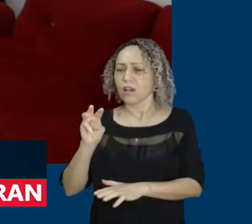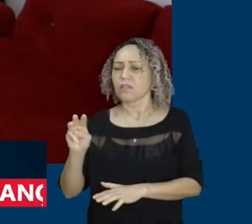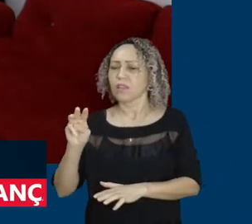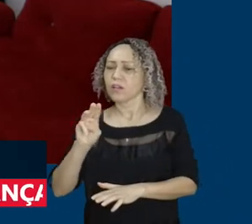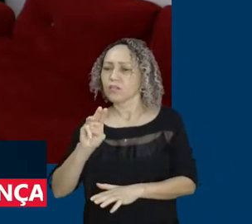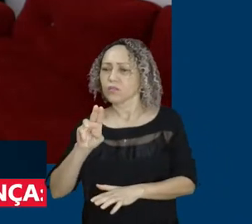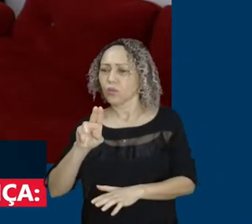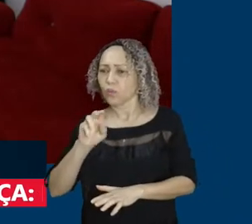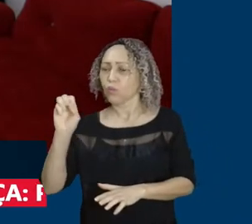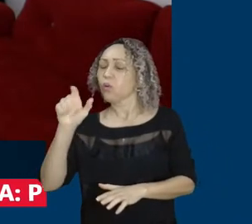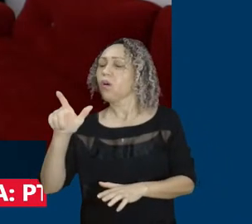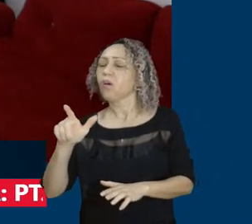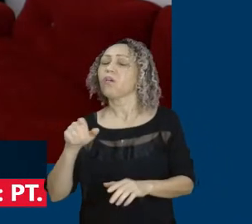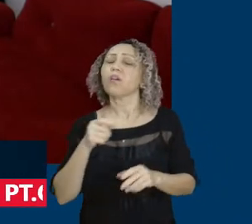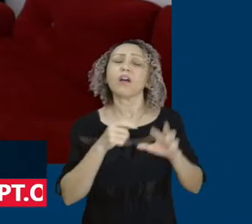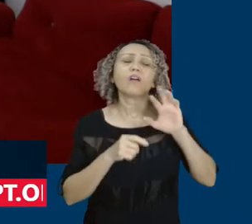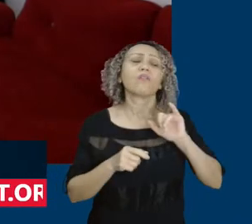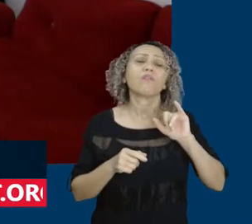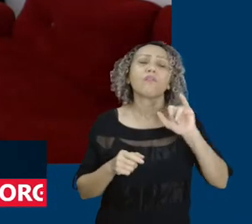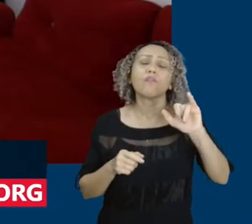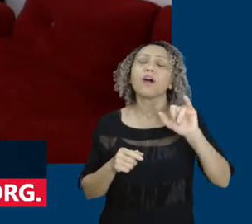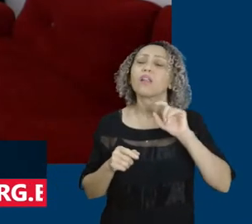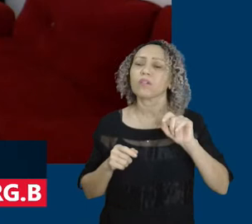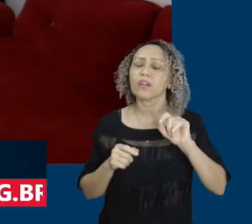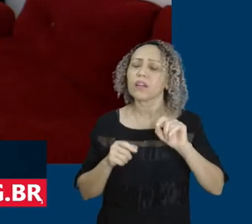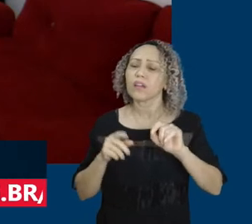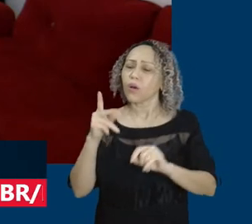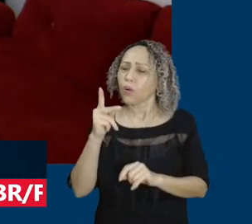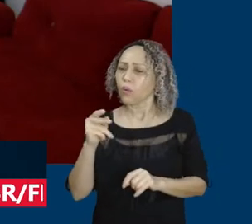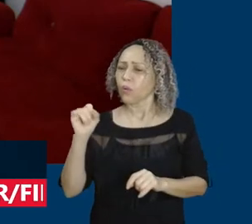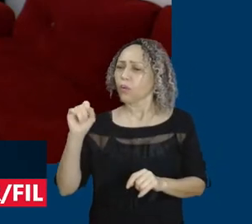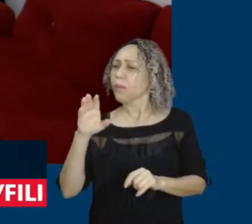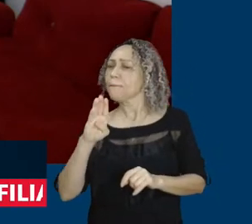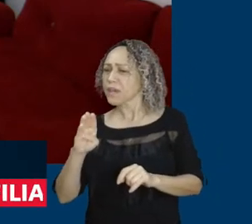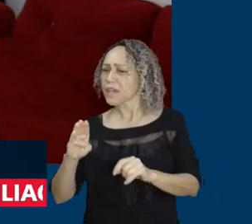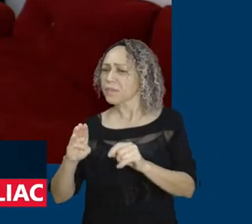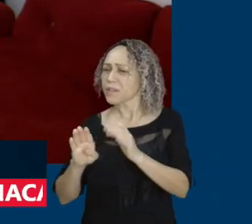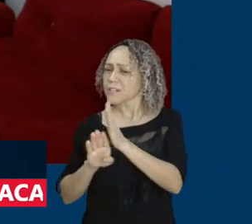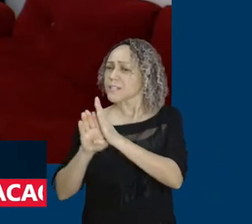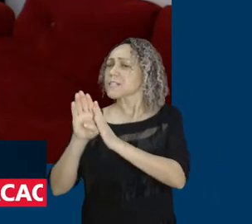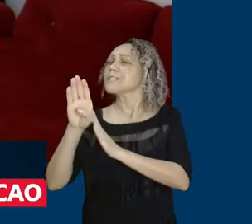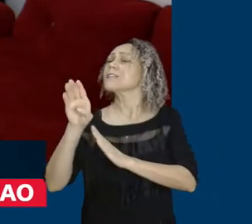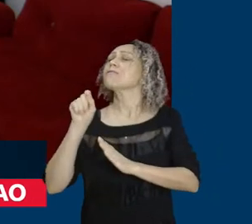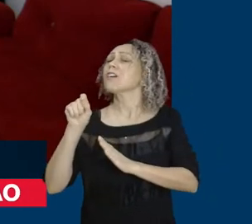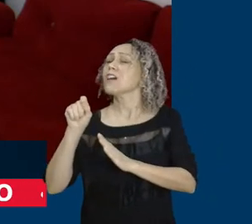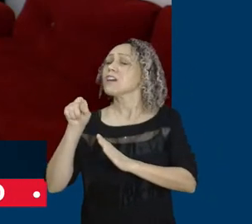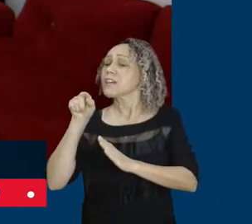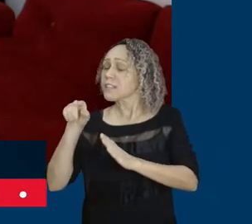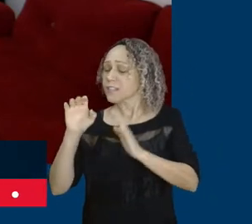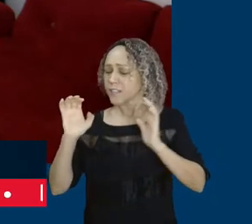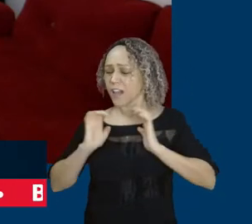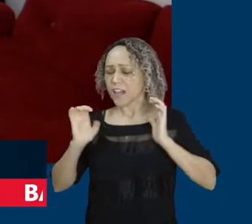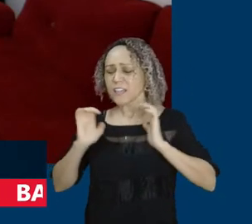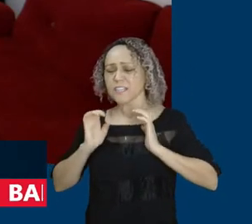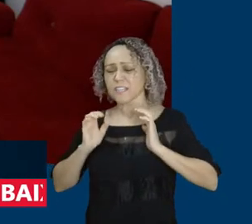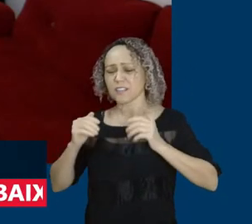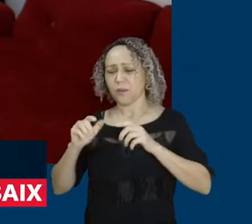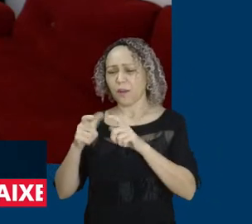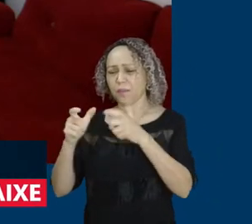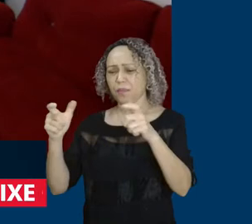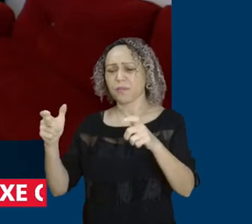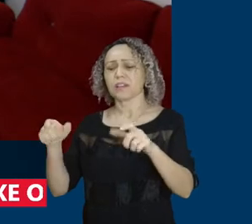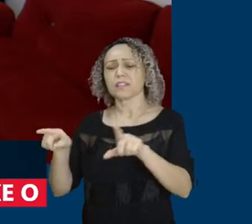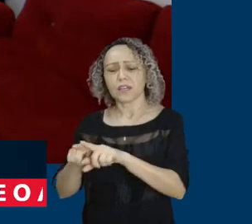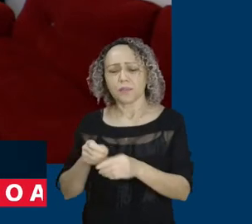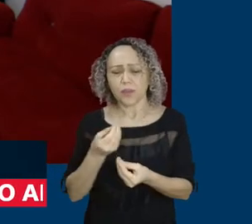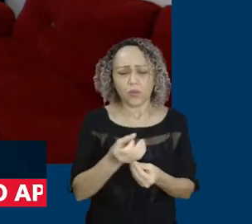você fazer o PIB crescer, você gerar muita riqueza, se ela possibilitar a distribuição dessa riqueza para toda a